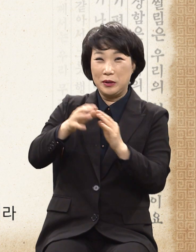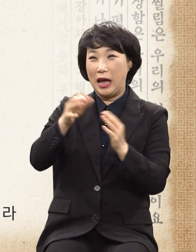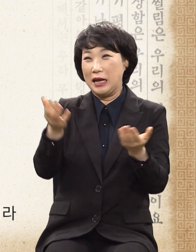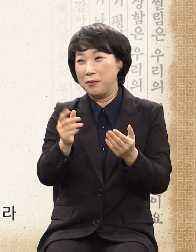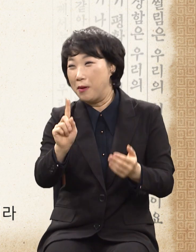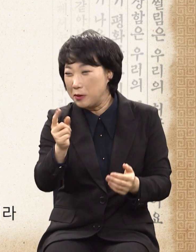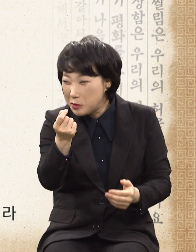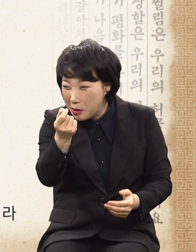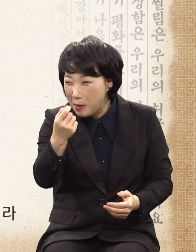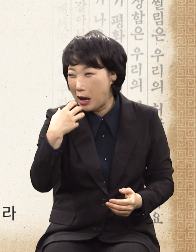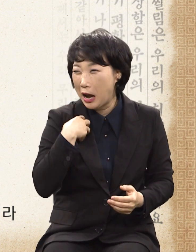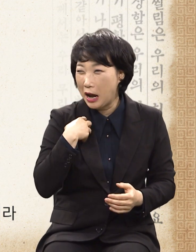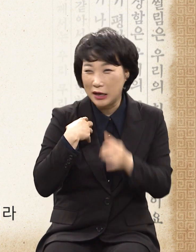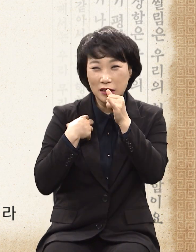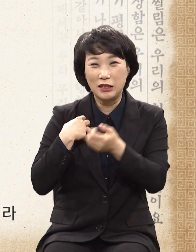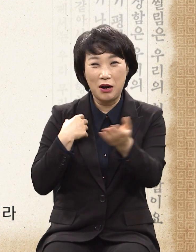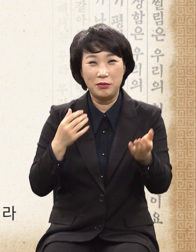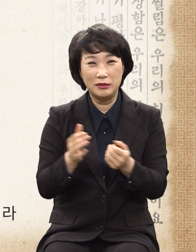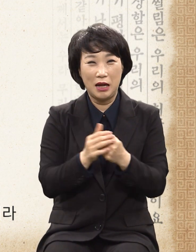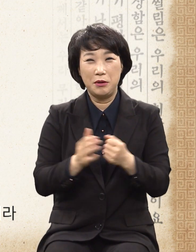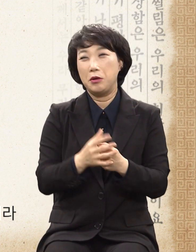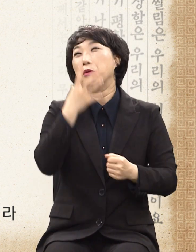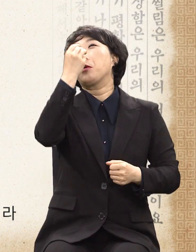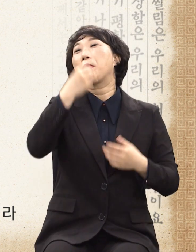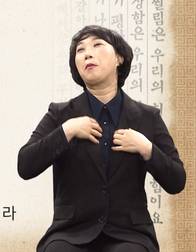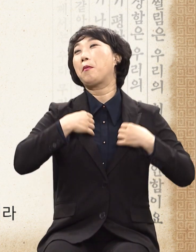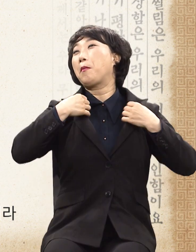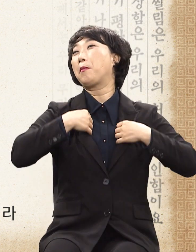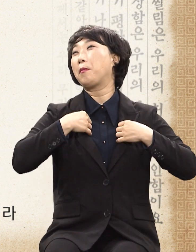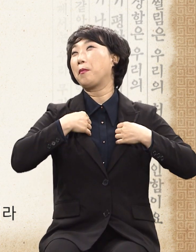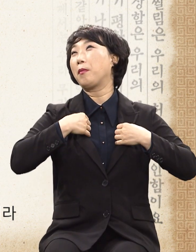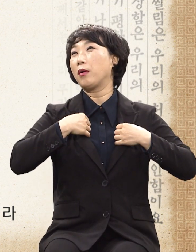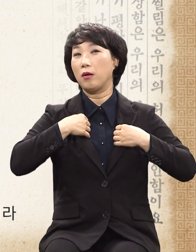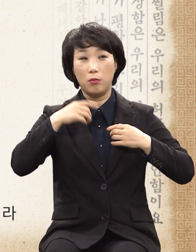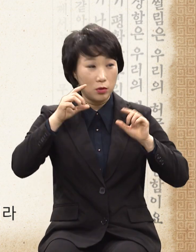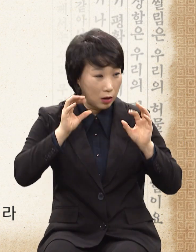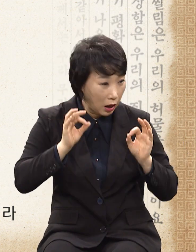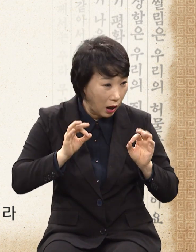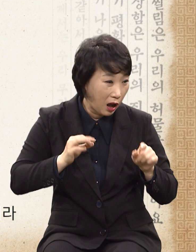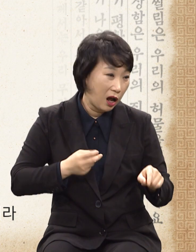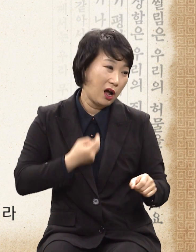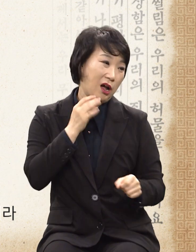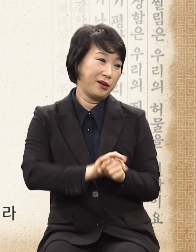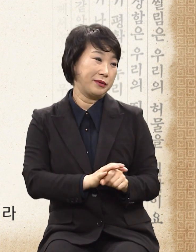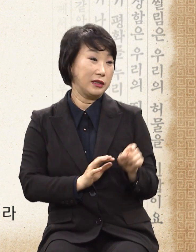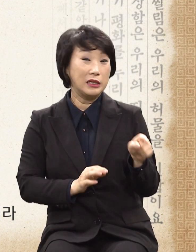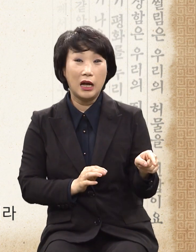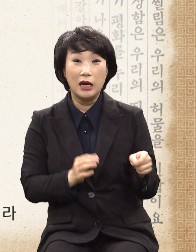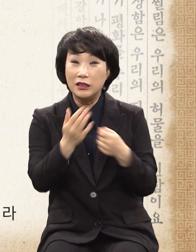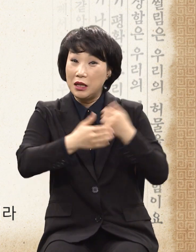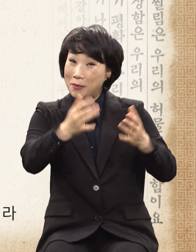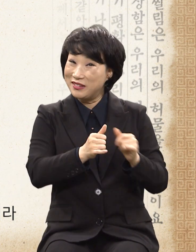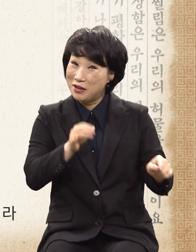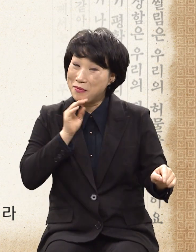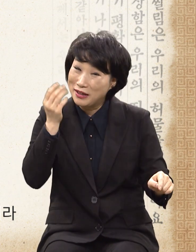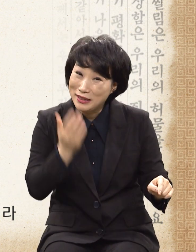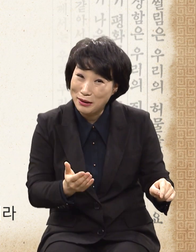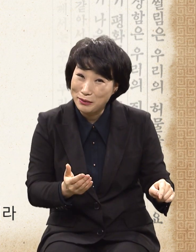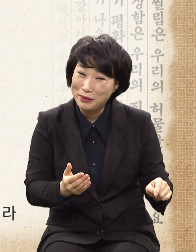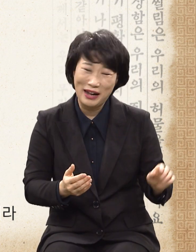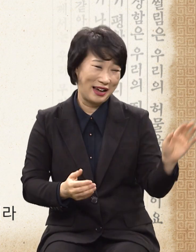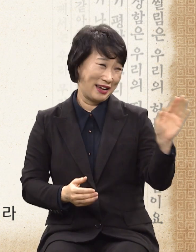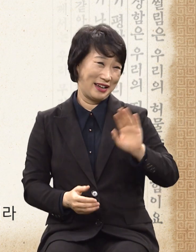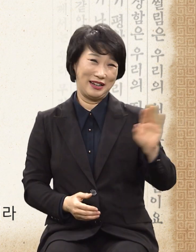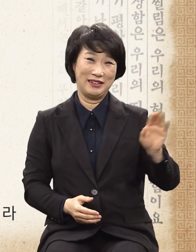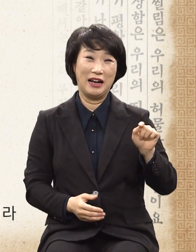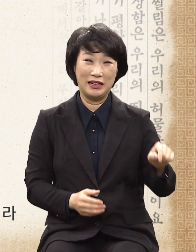해냅시고 대단히 그 참 교만하고 높아지는 까닭을 바라보면 그 사람이 무슨 은혜의 문제요.